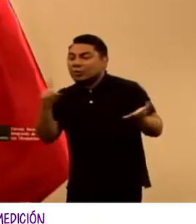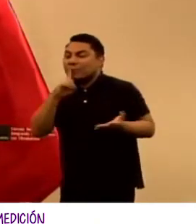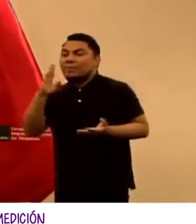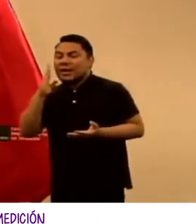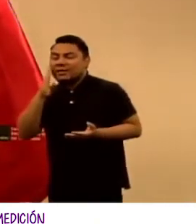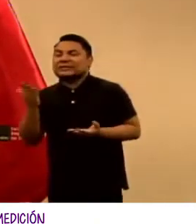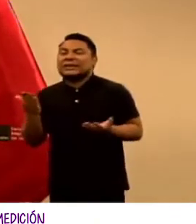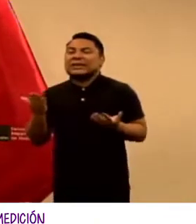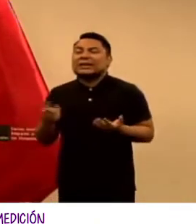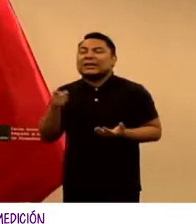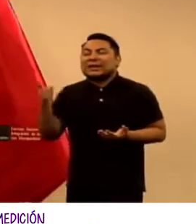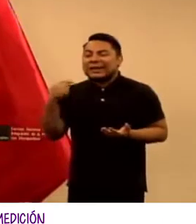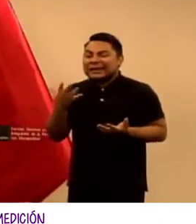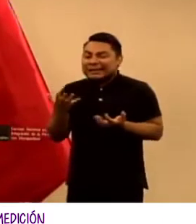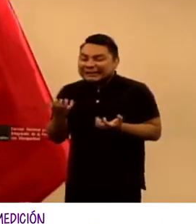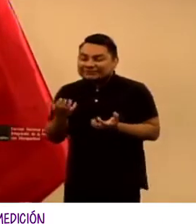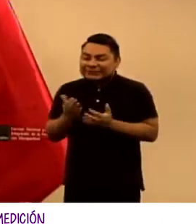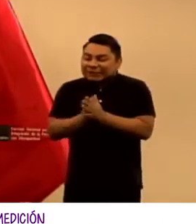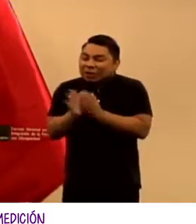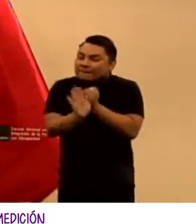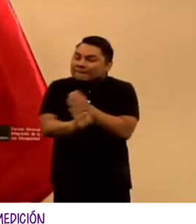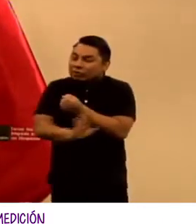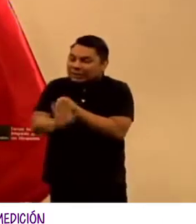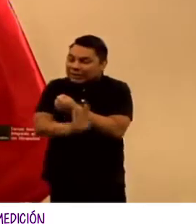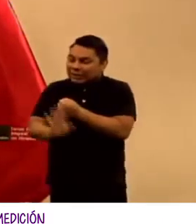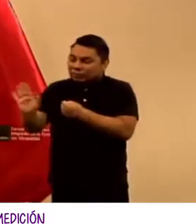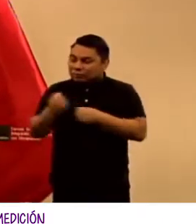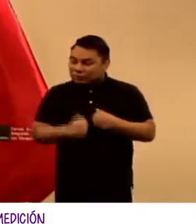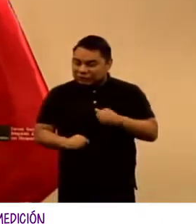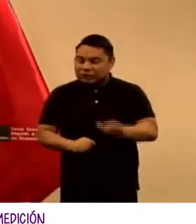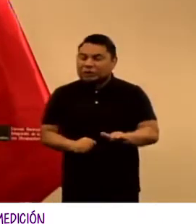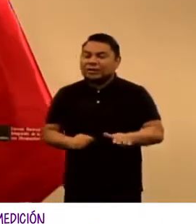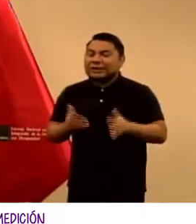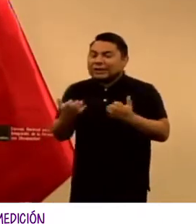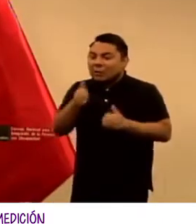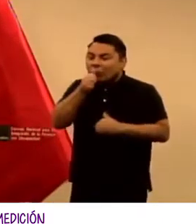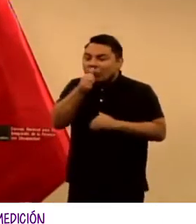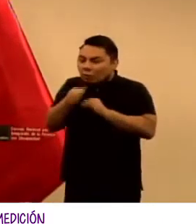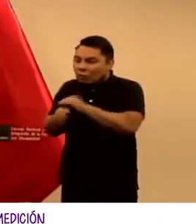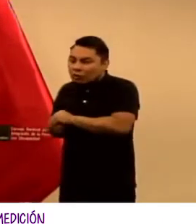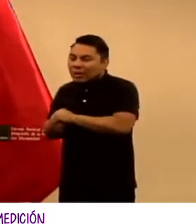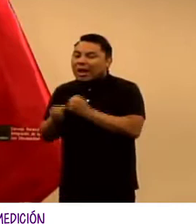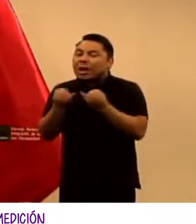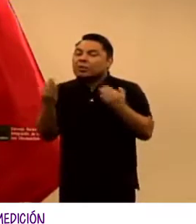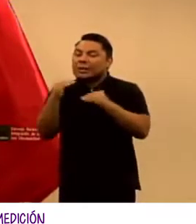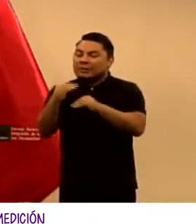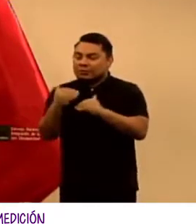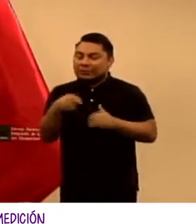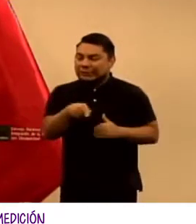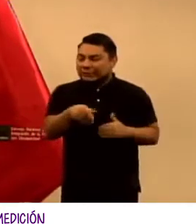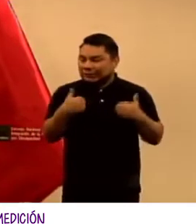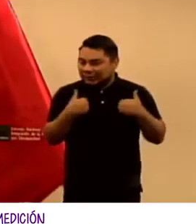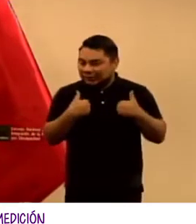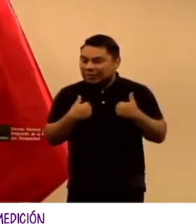que en aras de proteger a sus niños prefieren quizás ocultar alguna limitación que ellos tienen